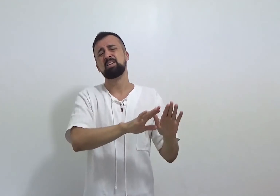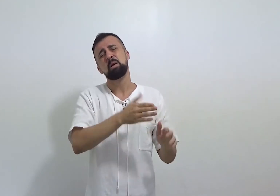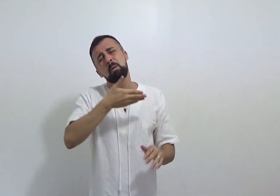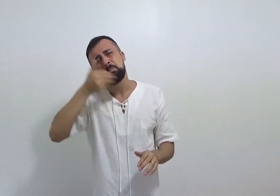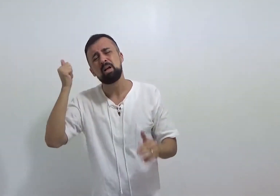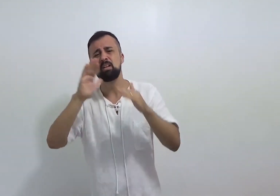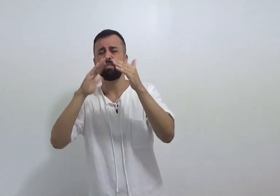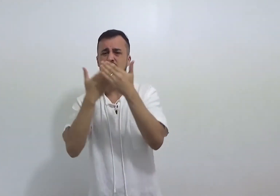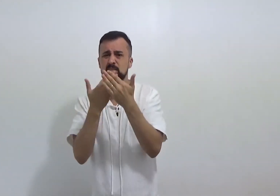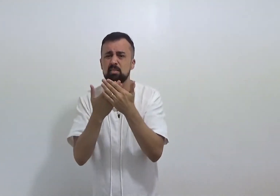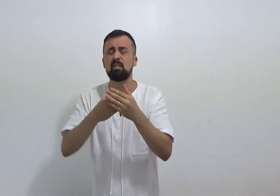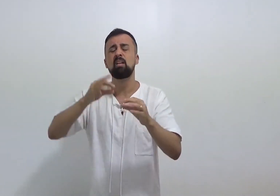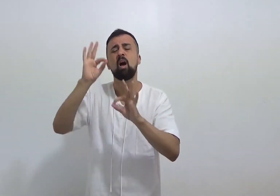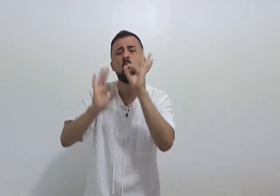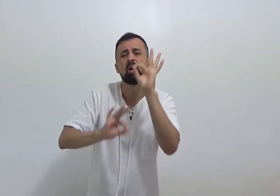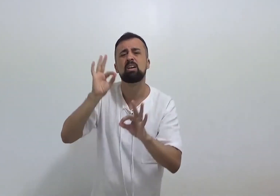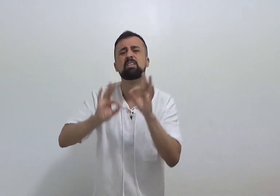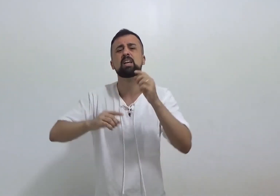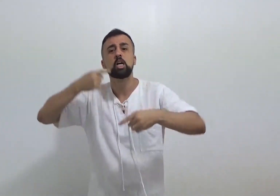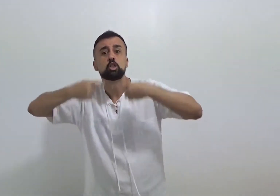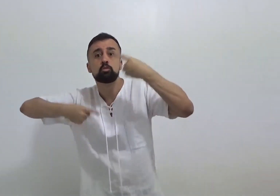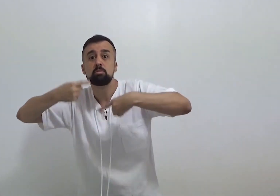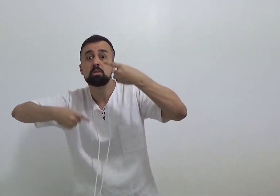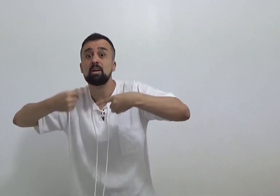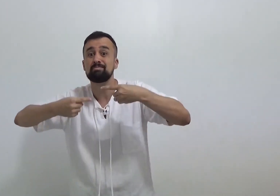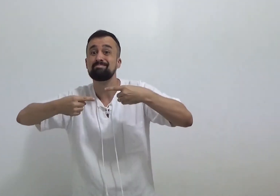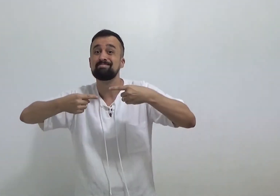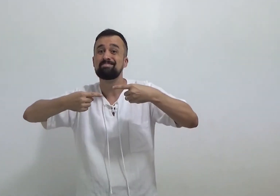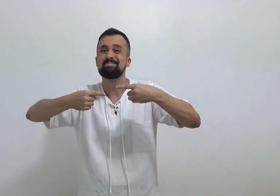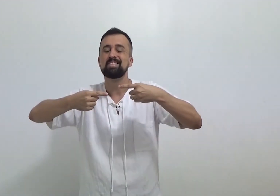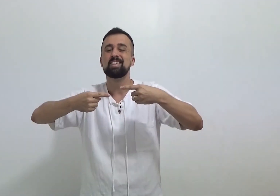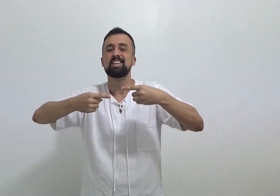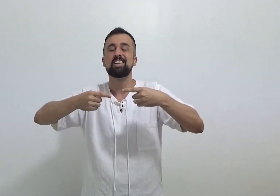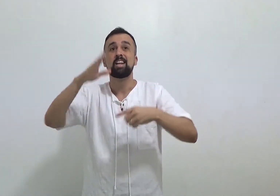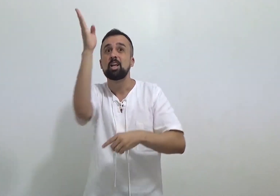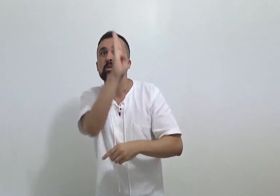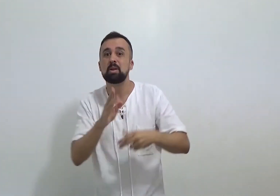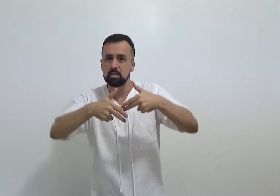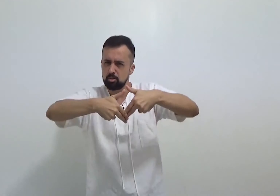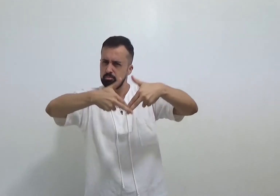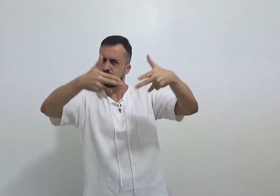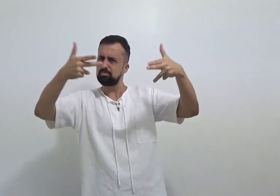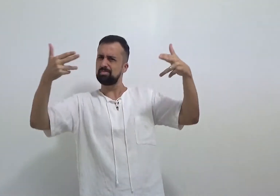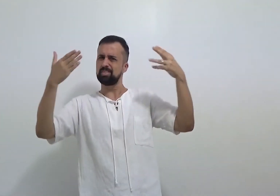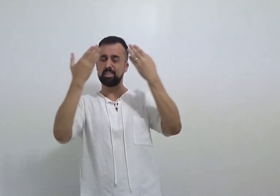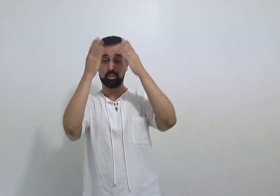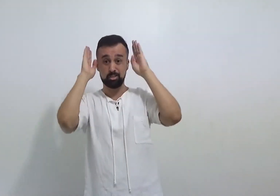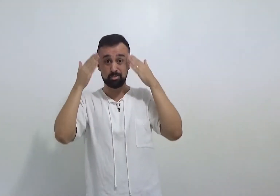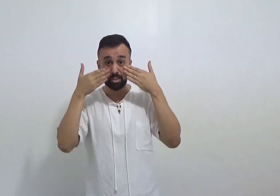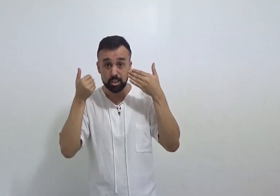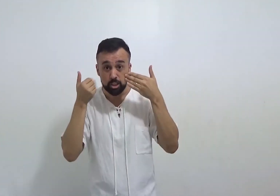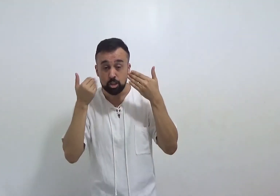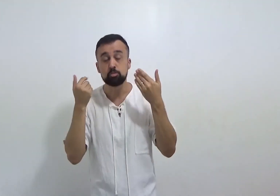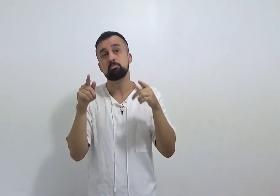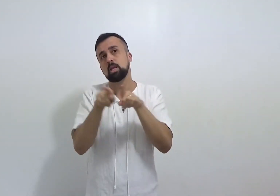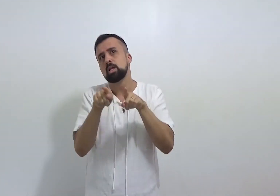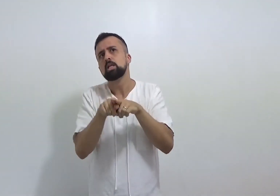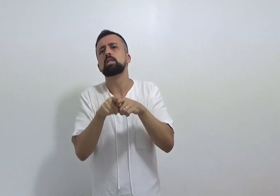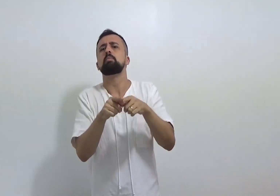Então, ao invés dessas atividades, a escola pode organizar uma discussão sobre as